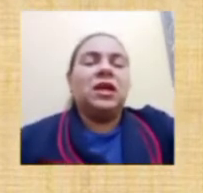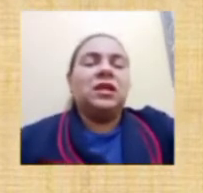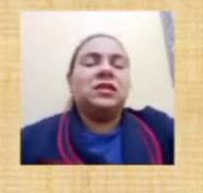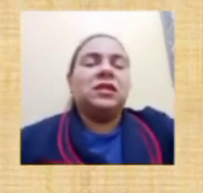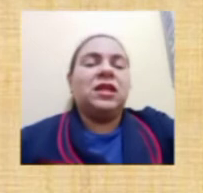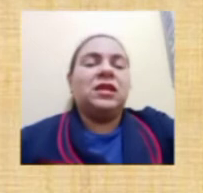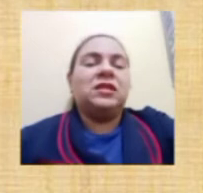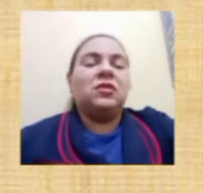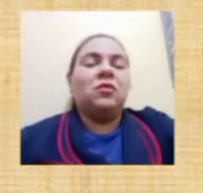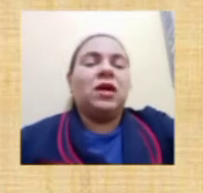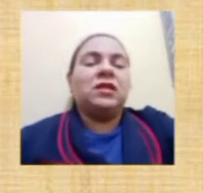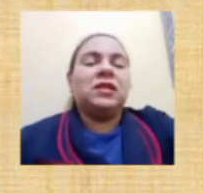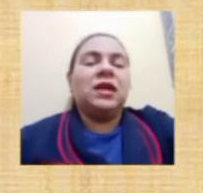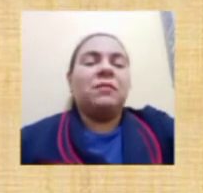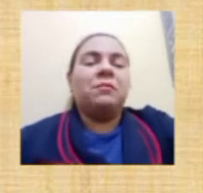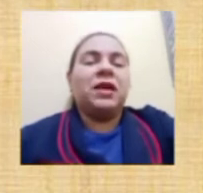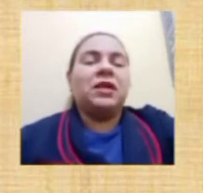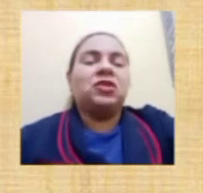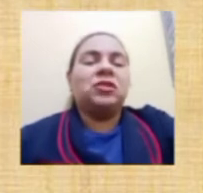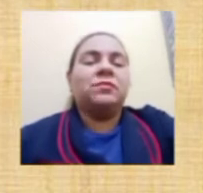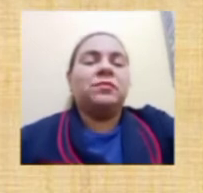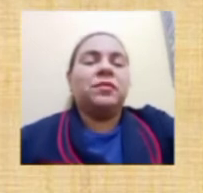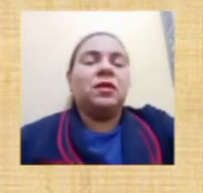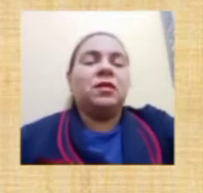15, quanto?